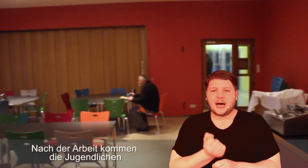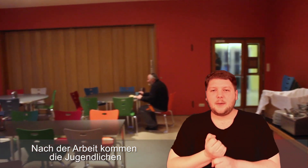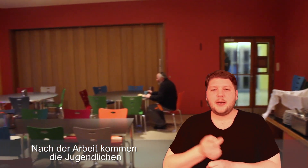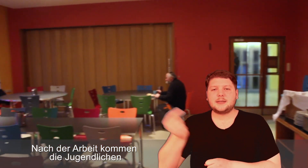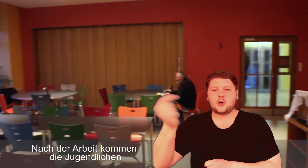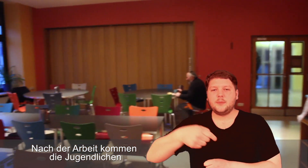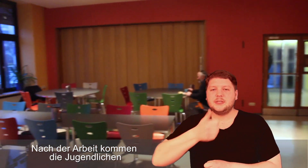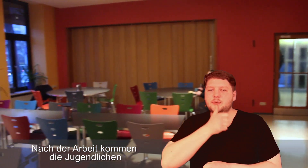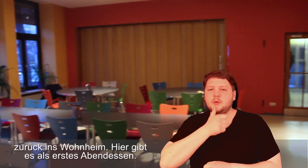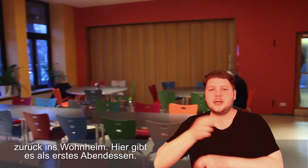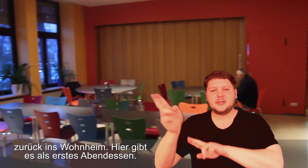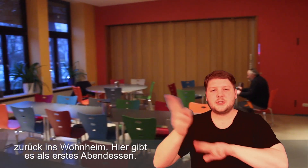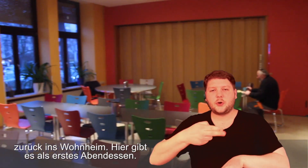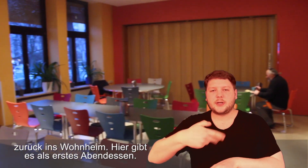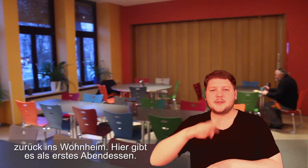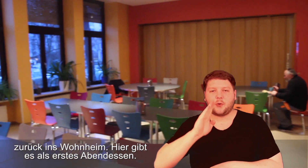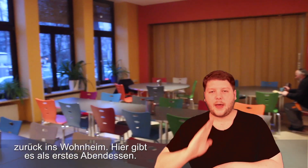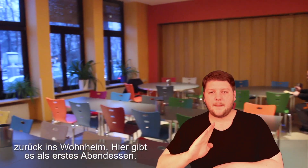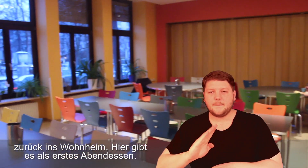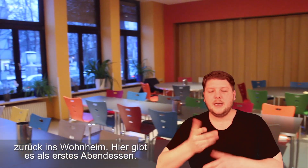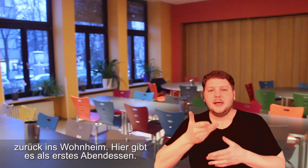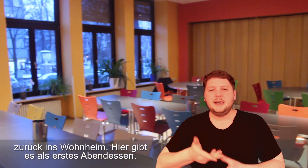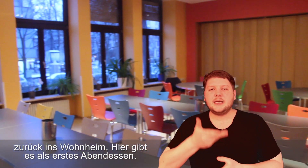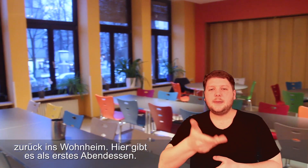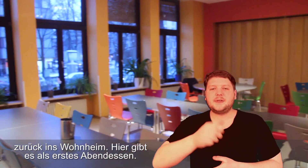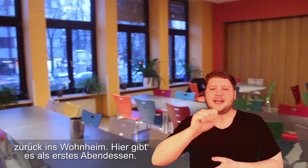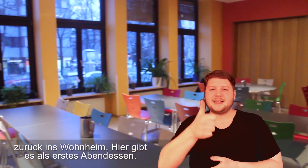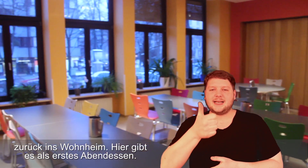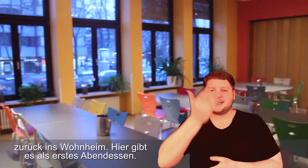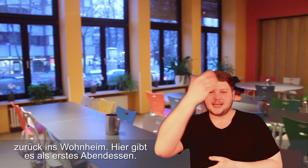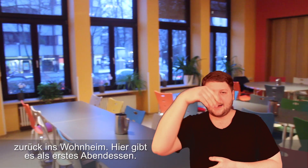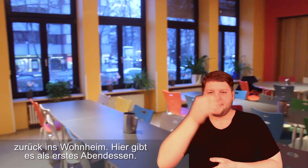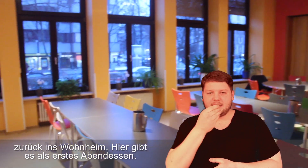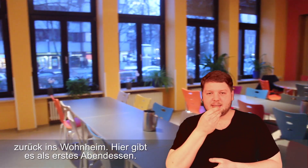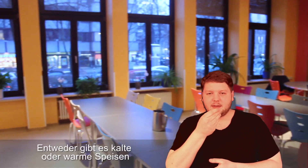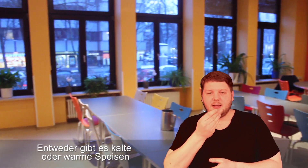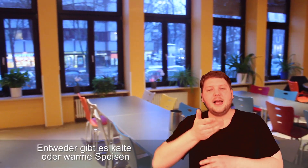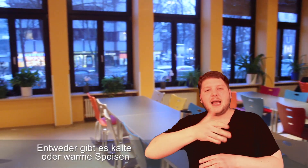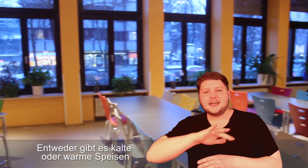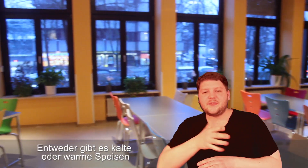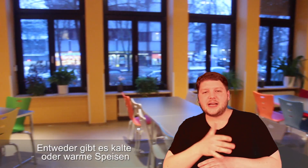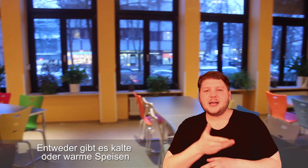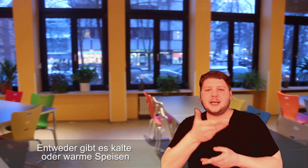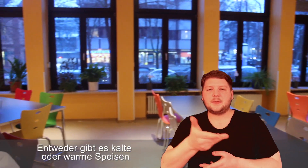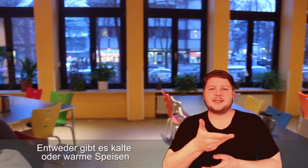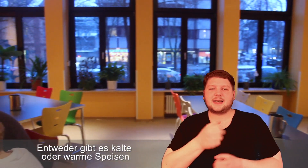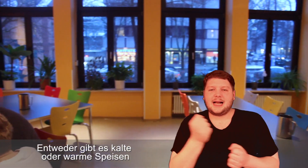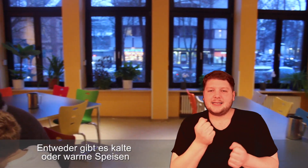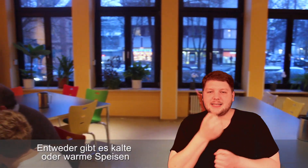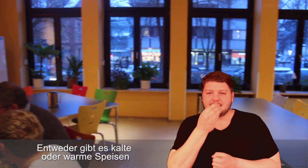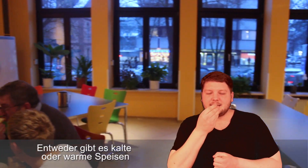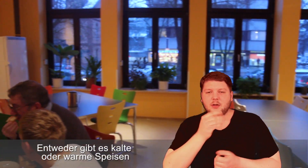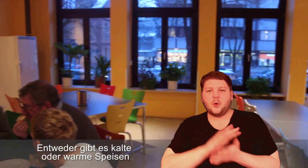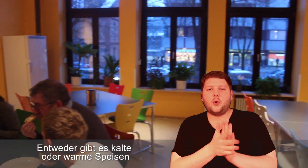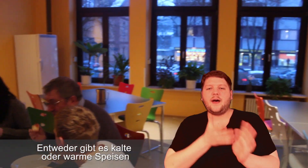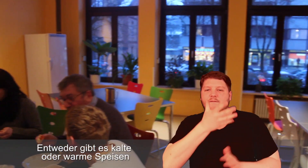Nach der Arbeit kommen die Jugendlichen zurück ins Wohnheim. Hier gibt es als erstes Abendessen. Entweder gibt es